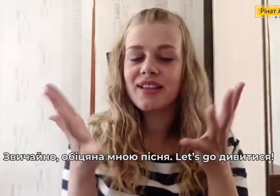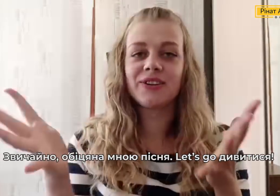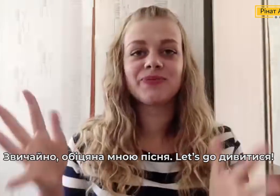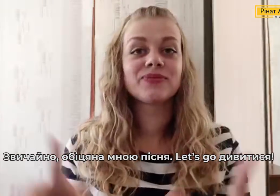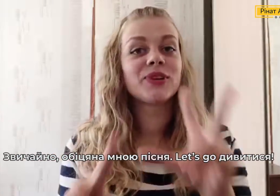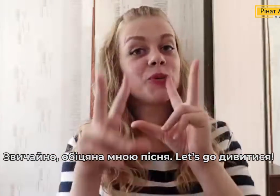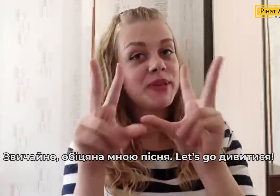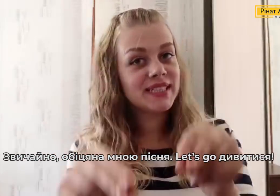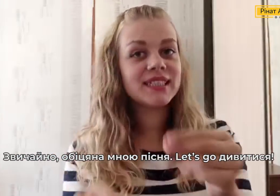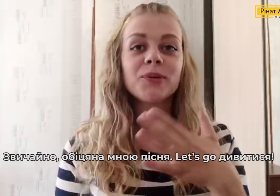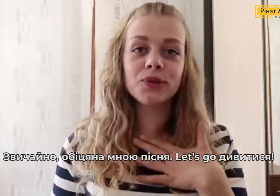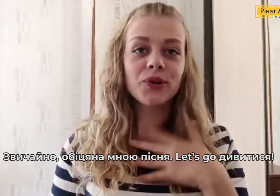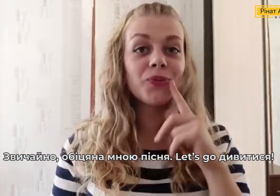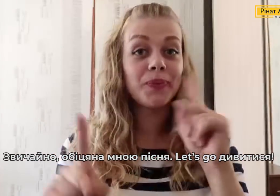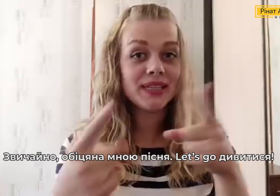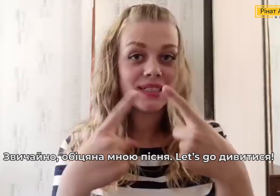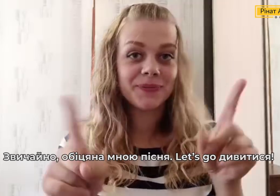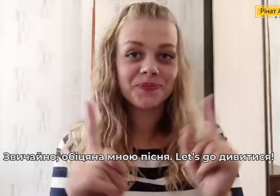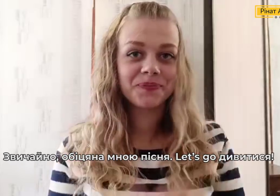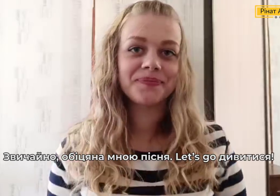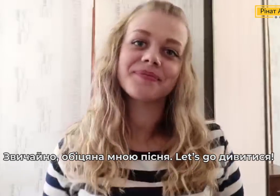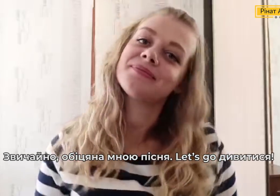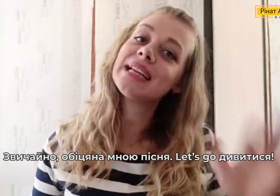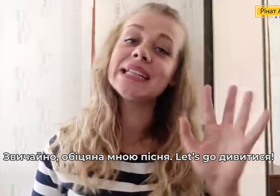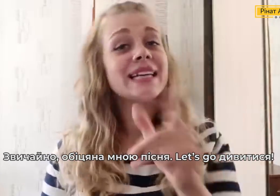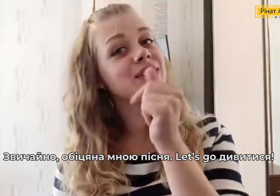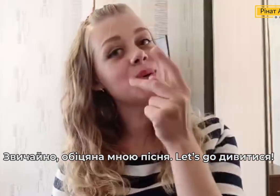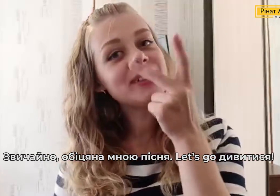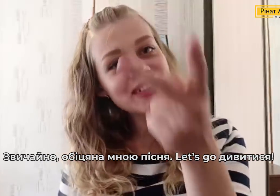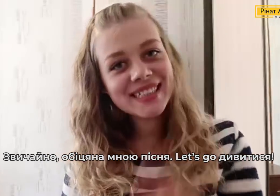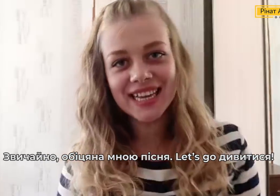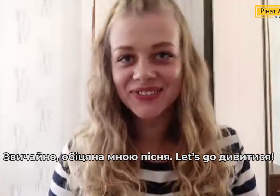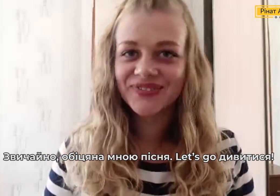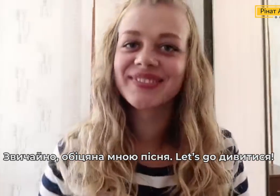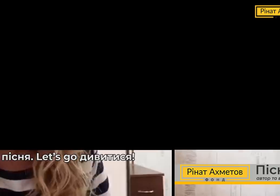Звичайно, обіцяна мною пісня. Let's go дивитися!